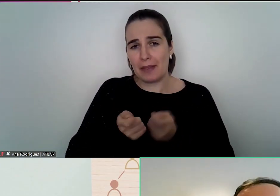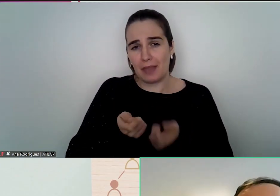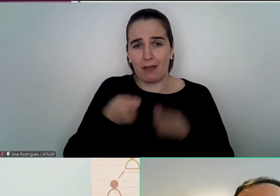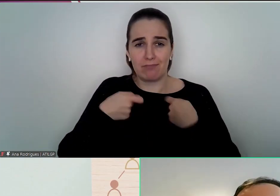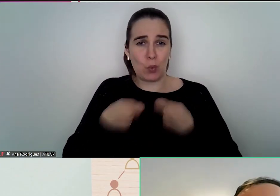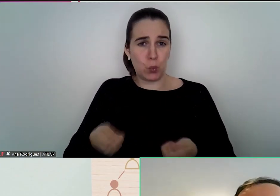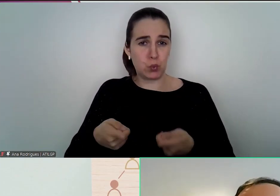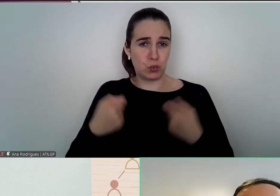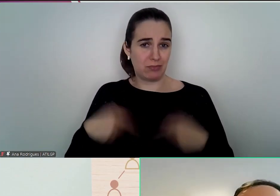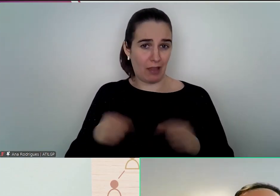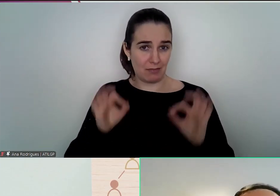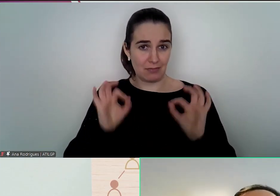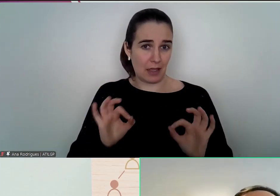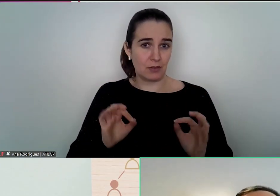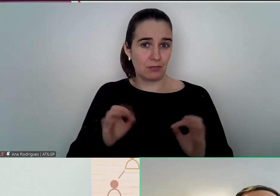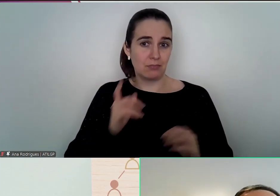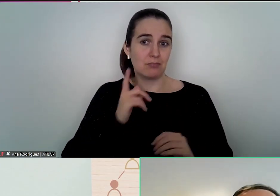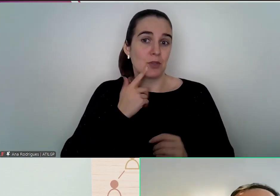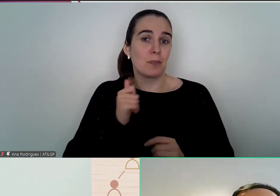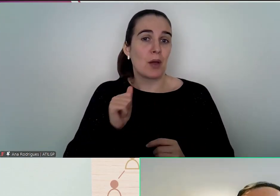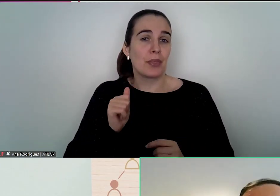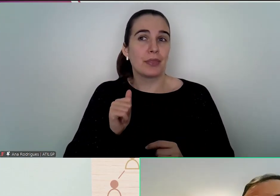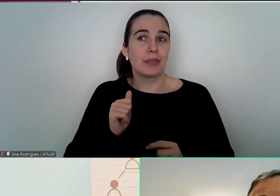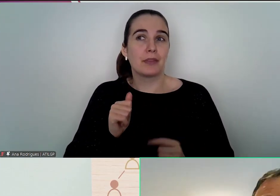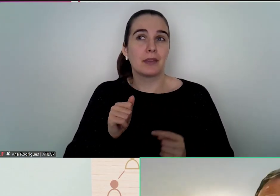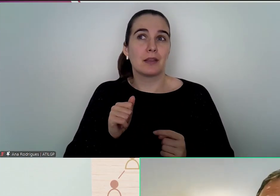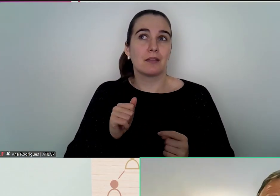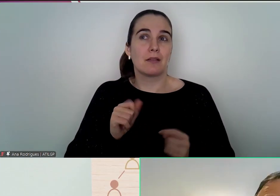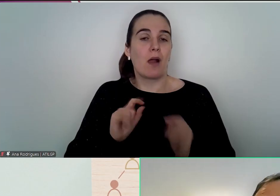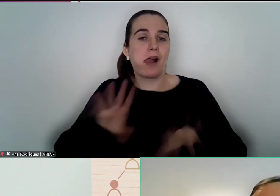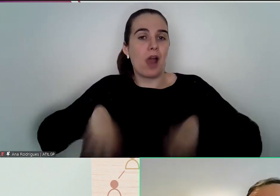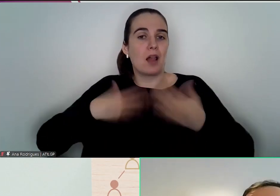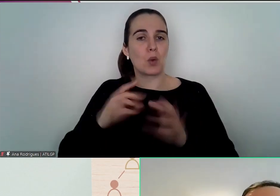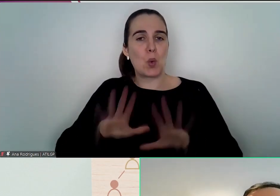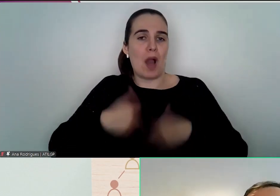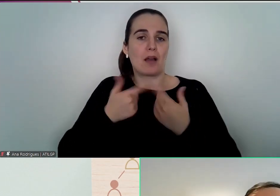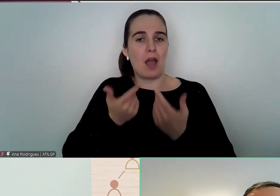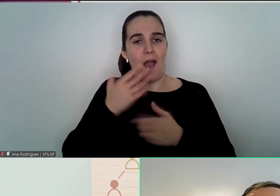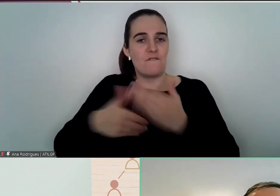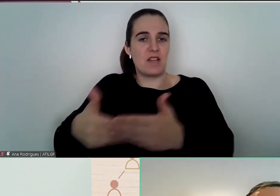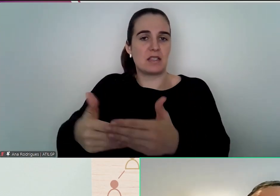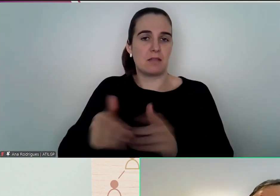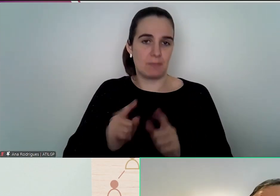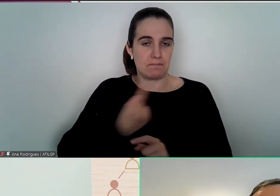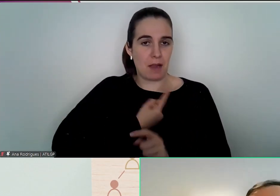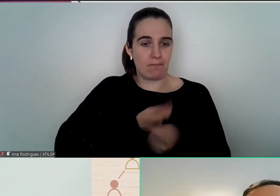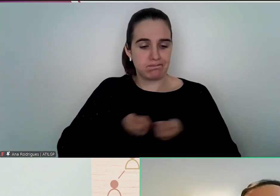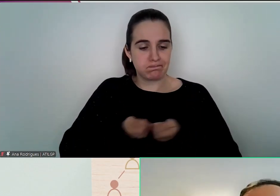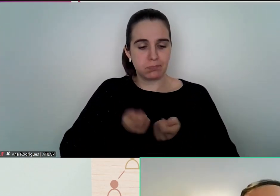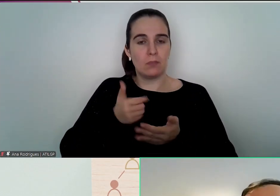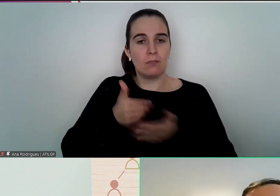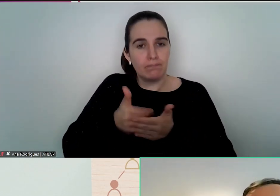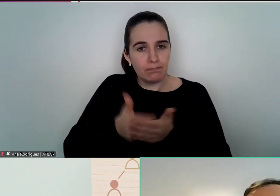verdade? E, portanto, a administração aberta não pode ser concretizada, eu diria, a qualquer custo, não é? E, portanto, tem que se procurar gerir e criar aqui